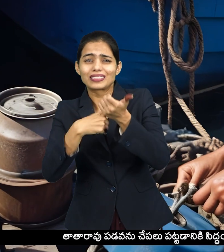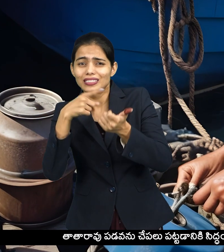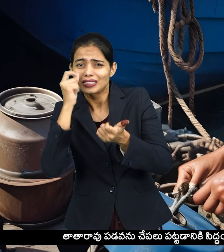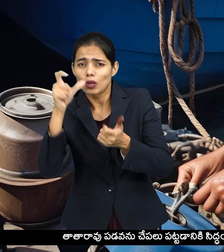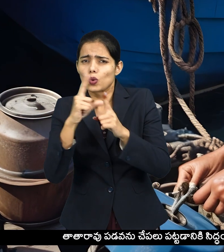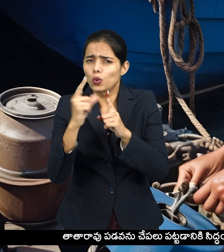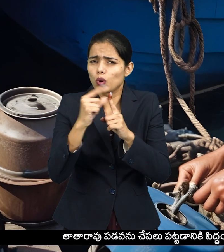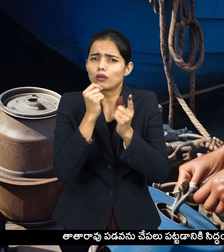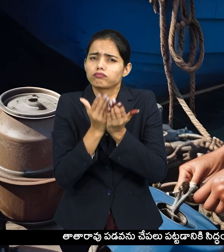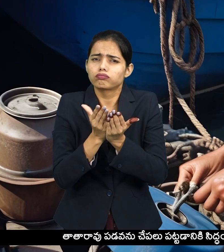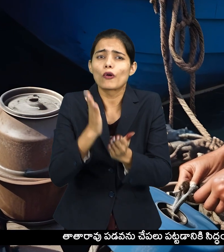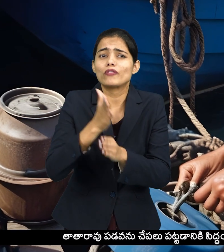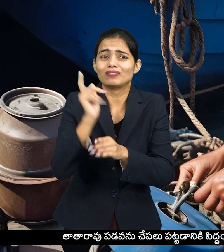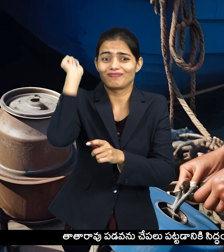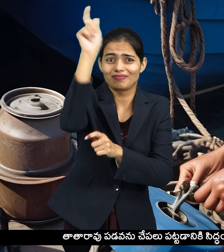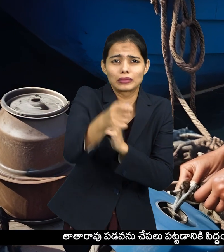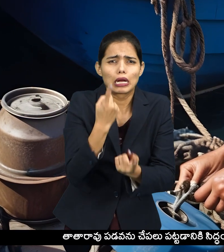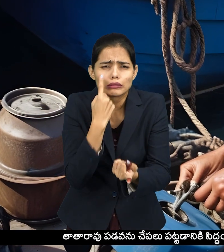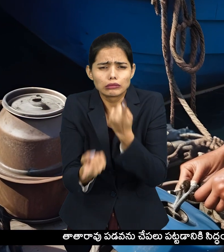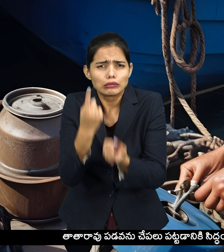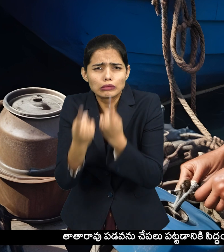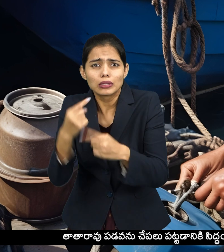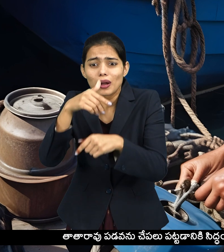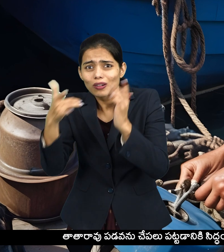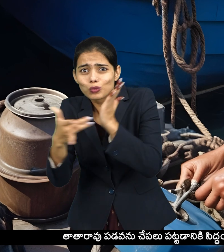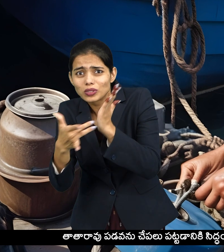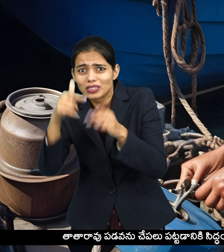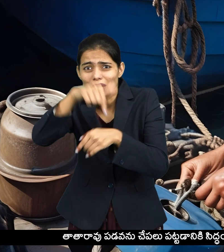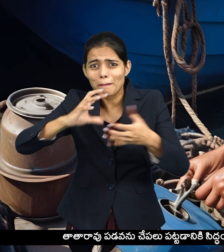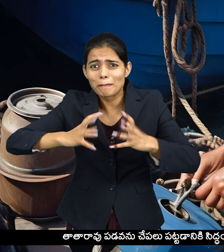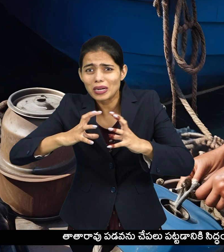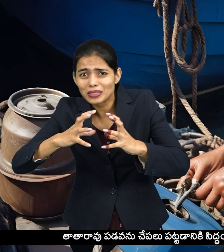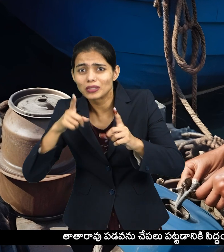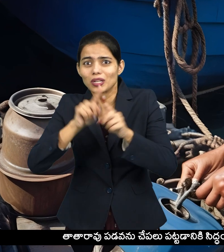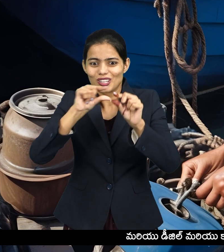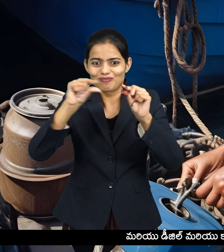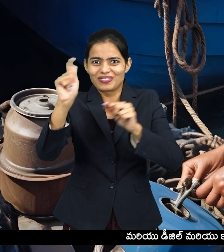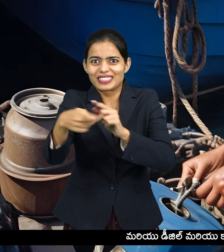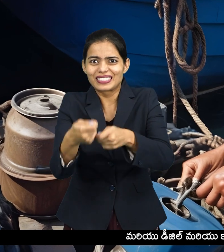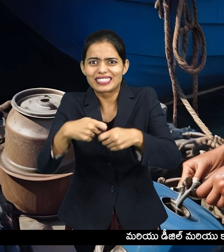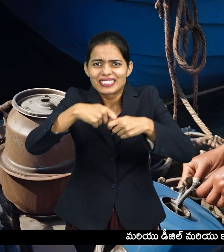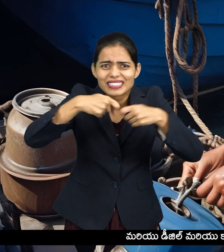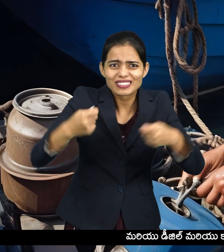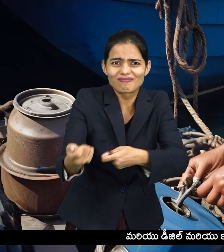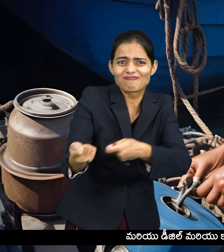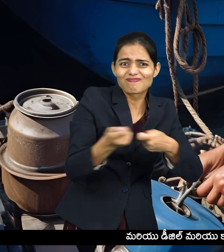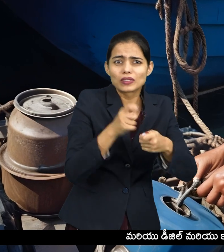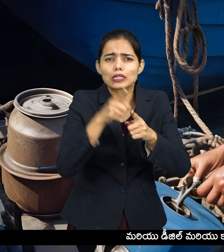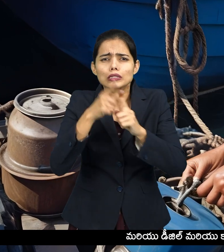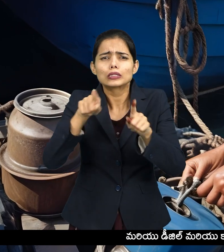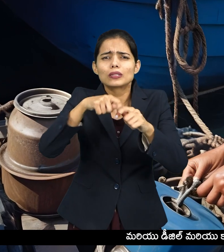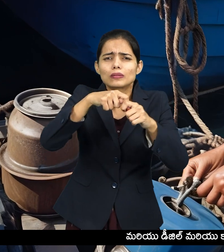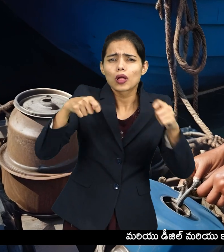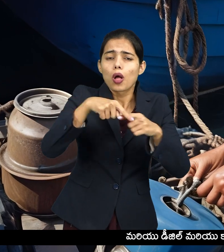తాతారావు పడవను చేపలు పట్టడానికి సిద్ధం చేశాడు. ఇంజన్ మరియు రోప్ పుల్లర్ తనిఖీ చేశాడు మరియు డీజిల్ మరియు